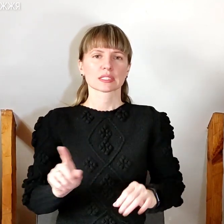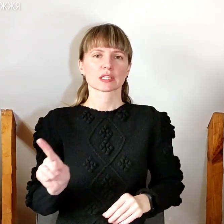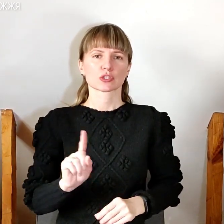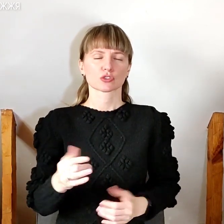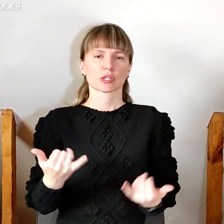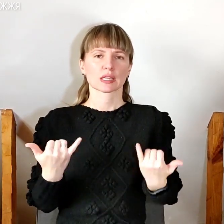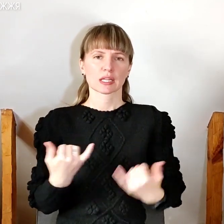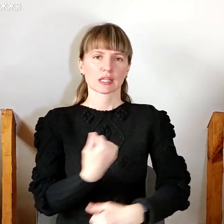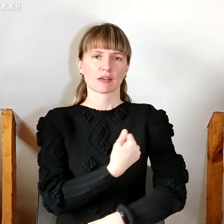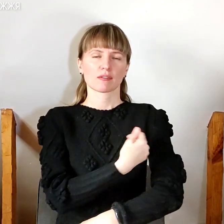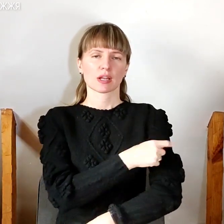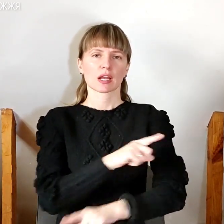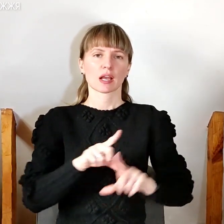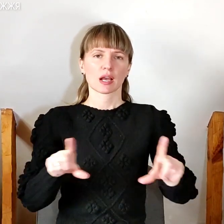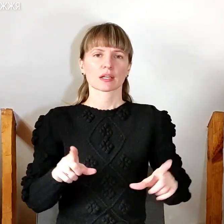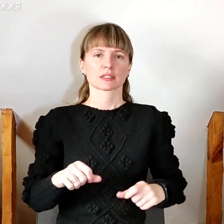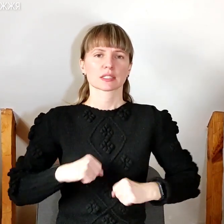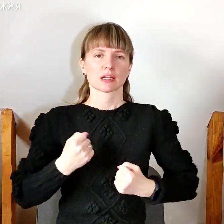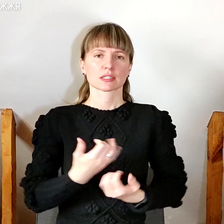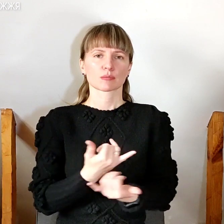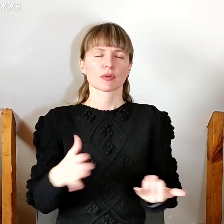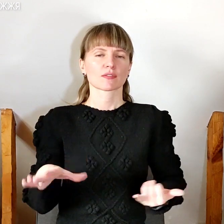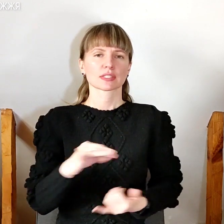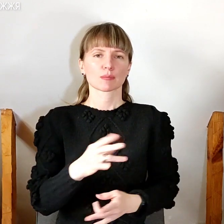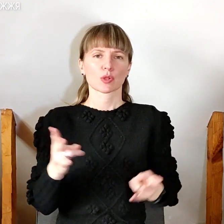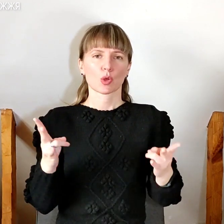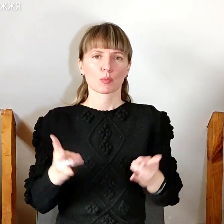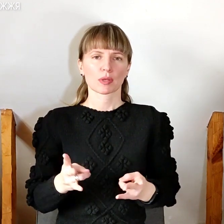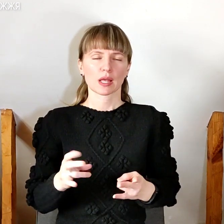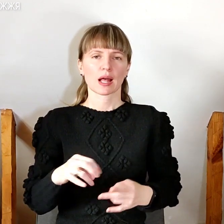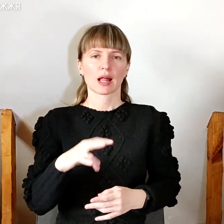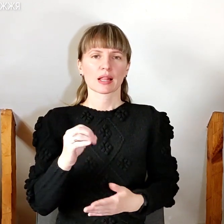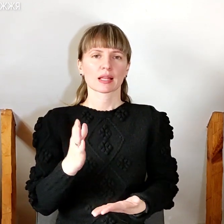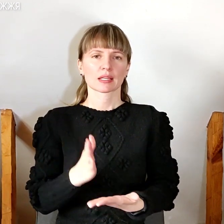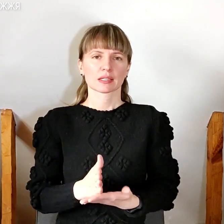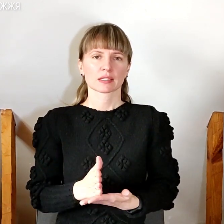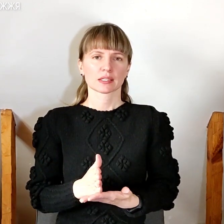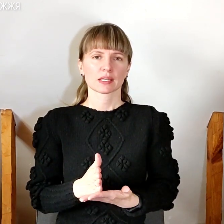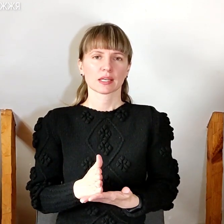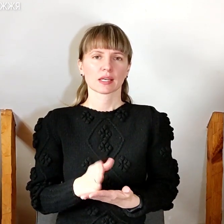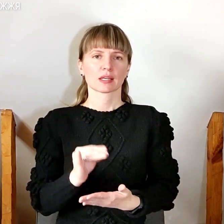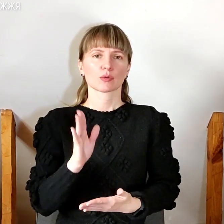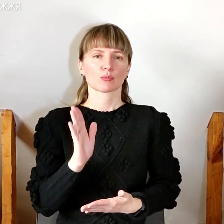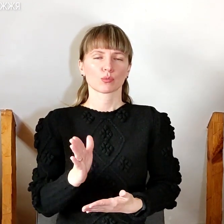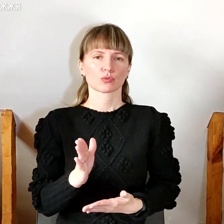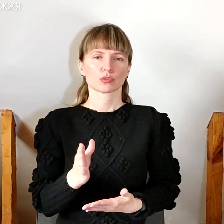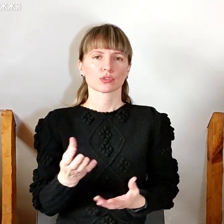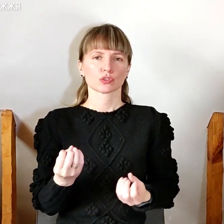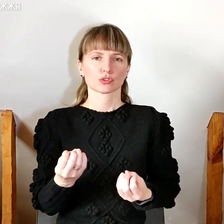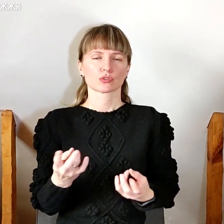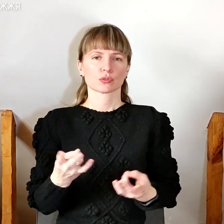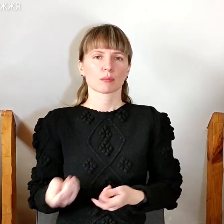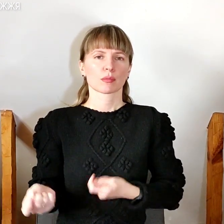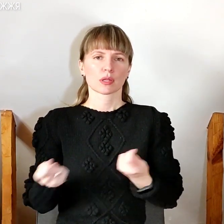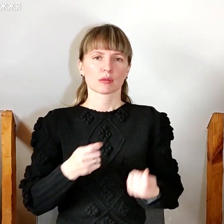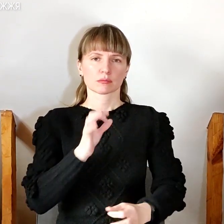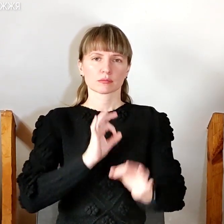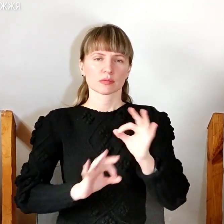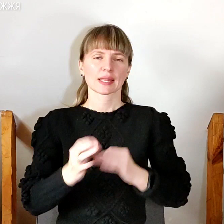нині в лікарні намагаються забезпечити всім необхідним, але буде незайвим приносити медикаменти та теплі речі,